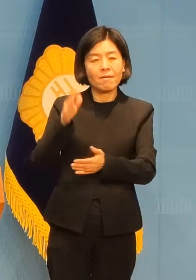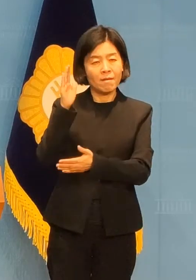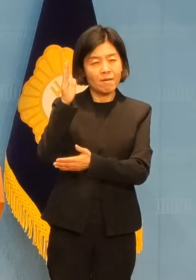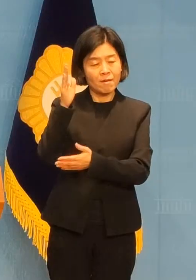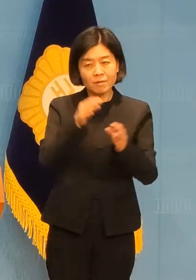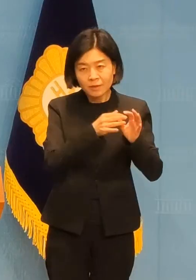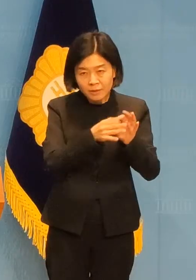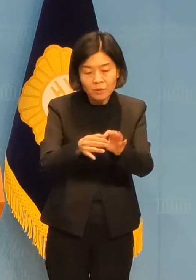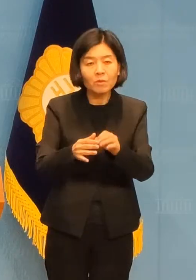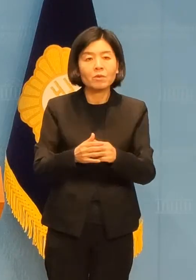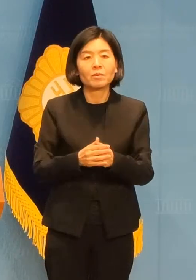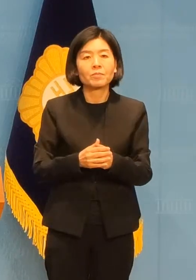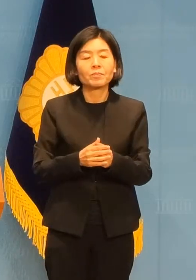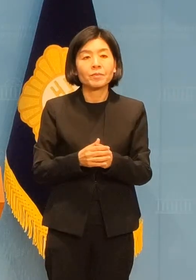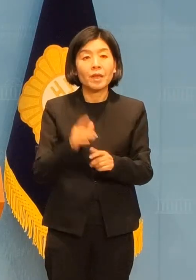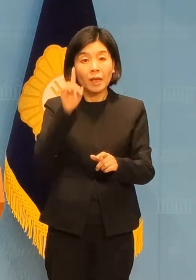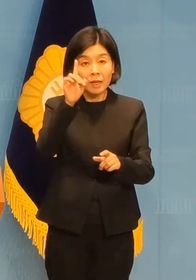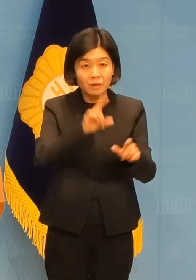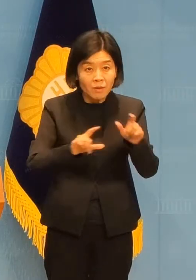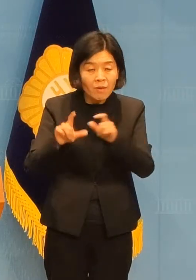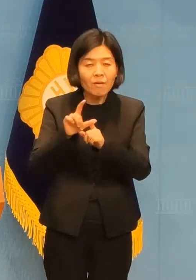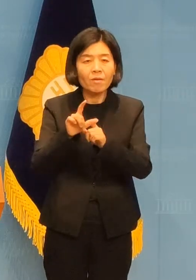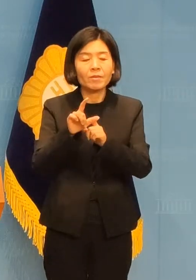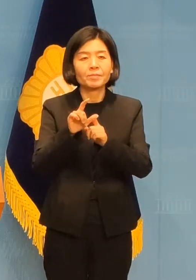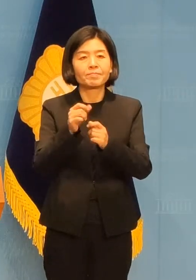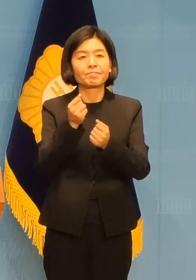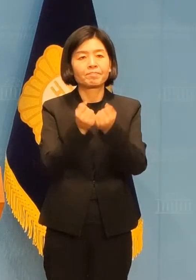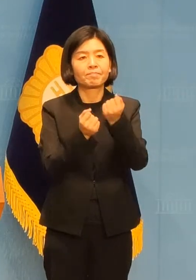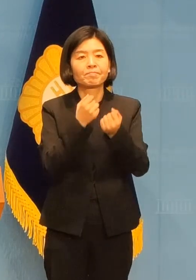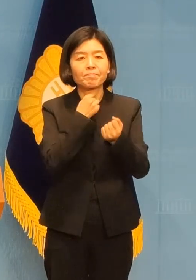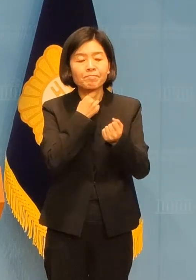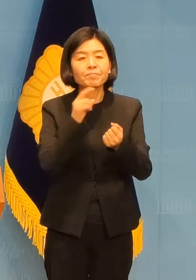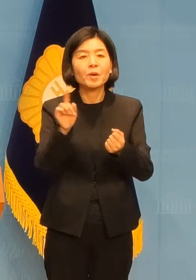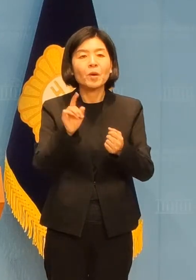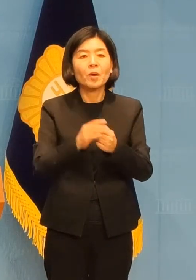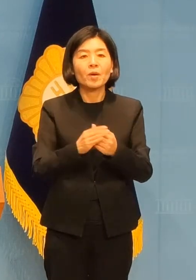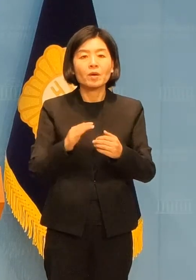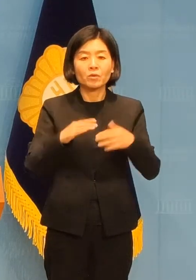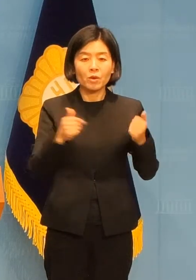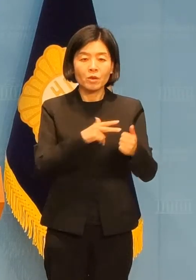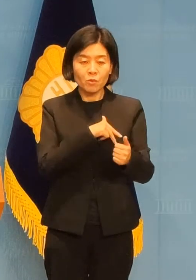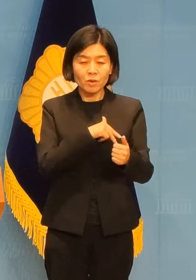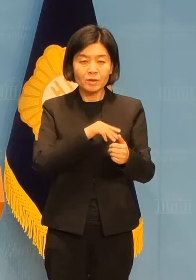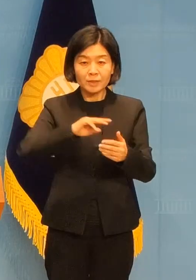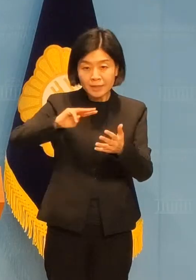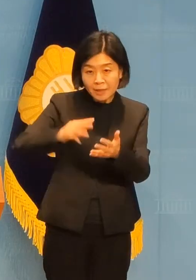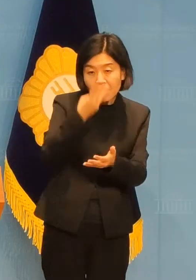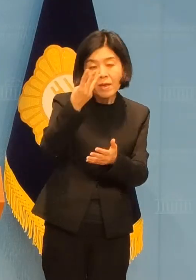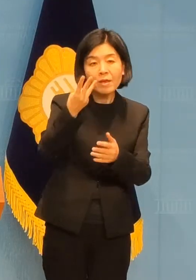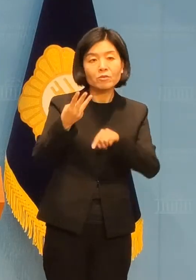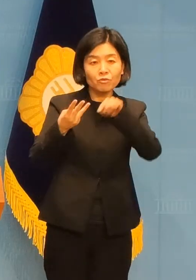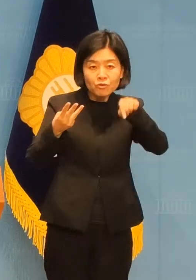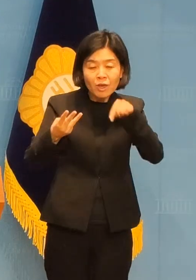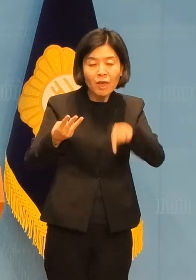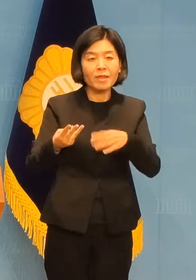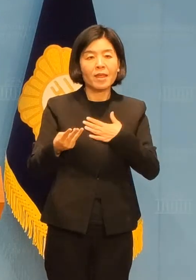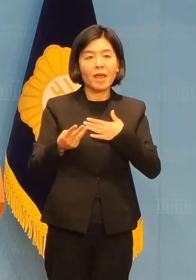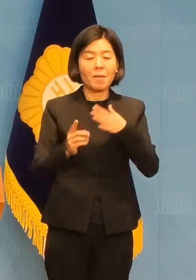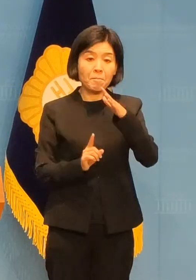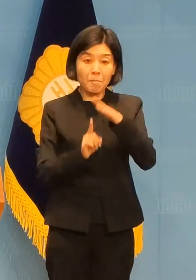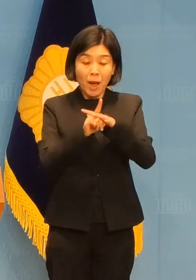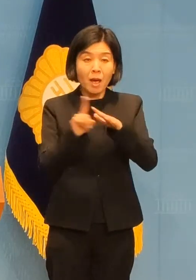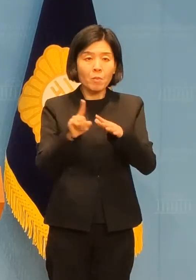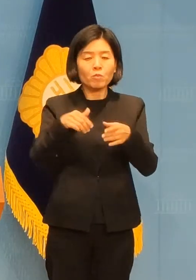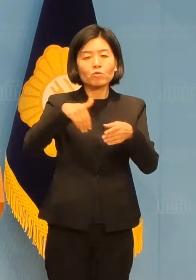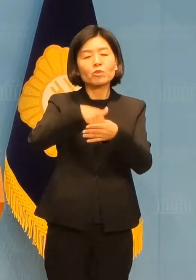기자회견문을 낭독하기 전에 한 가지만 더 말씀드리겠습니다. 저는 대한민국 국회의원 300명 중에 유일하게 문화유산